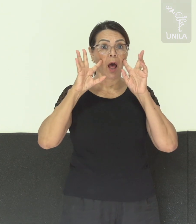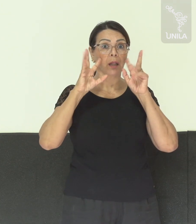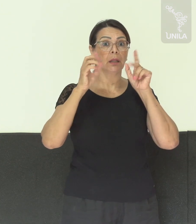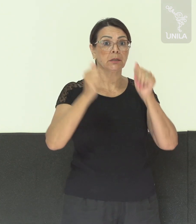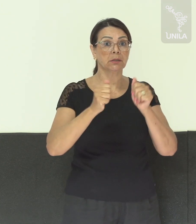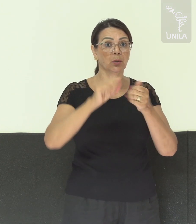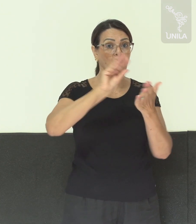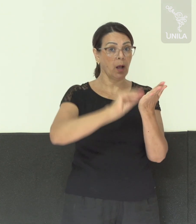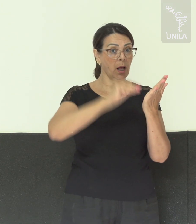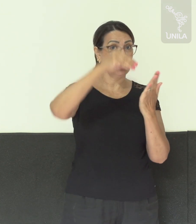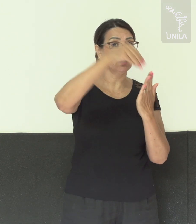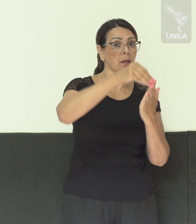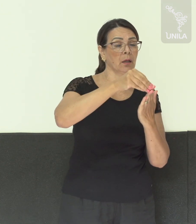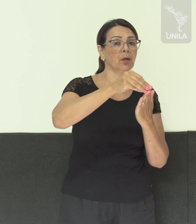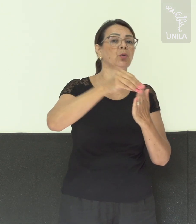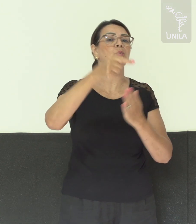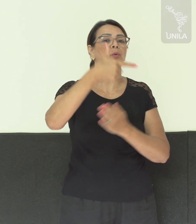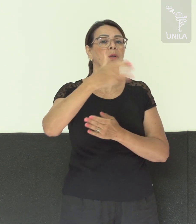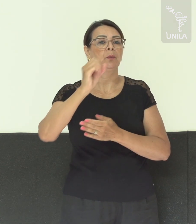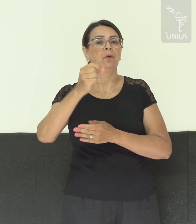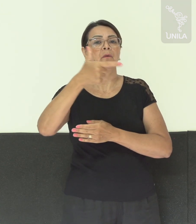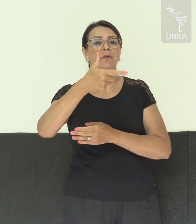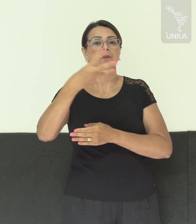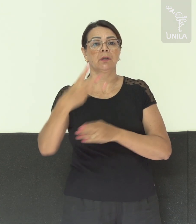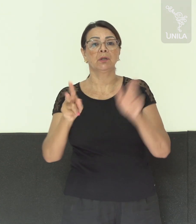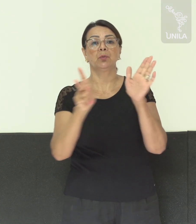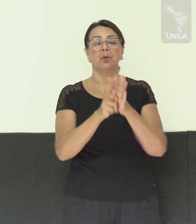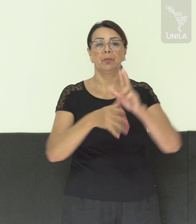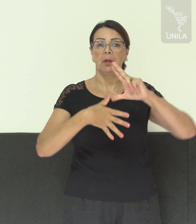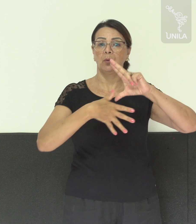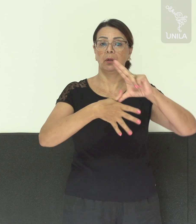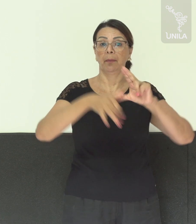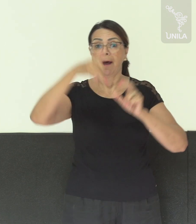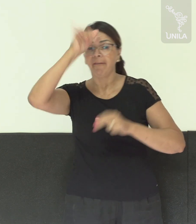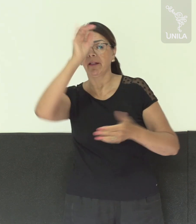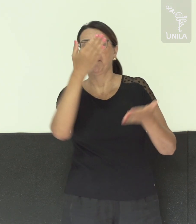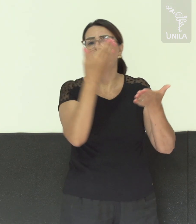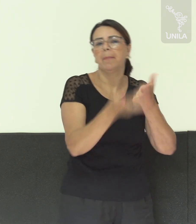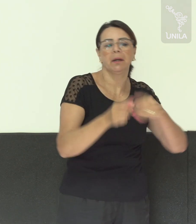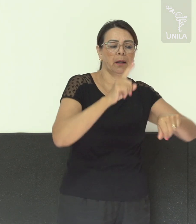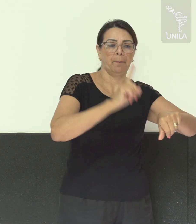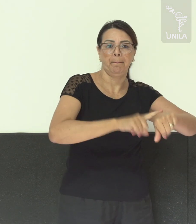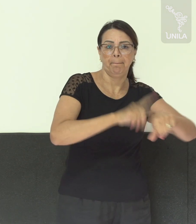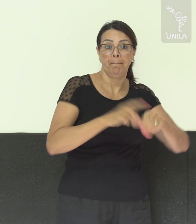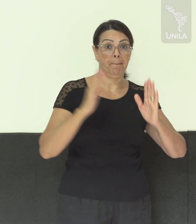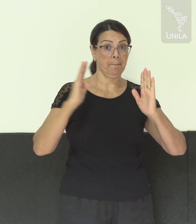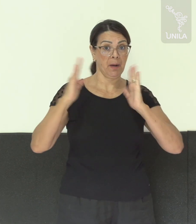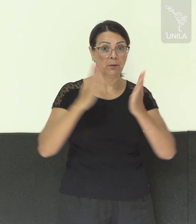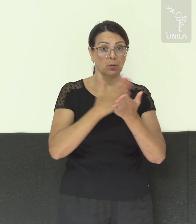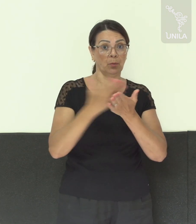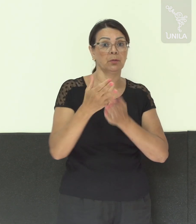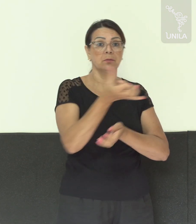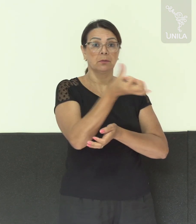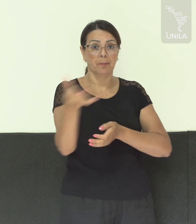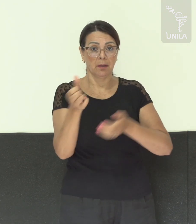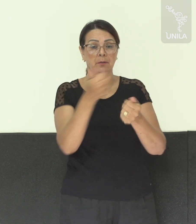calendário acadêmico 2023 da UNILA, a fim de evitarem perdas de prazo e a perda do início do semestre letivo.